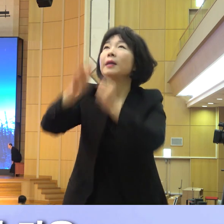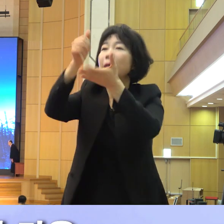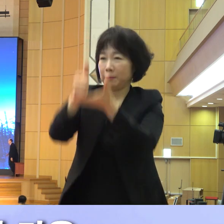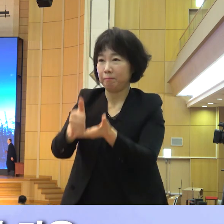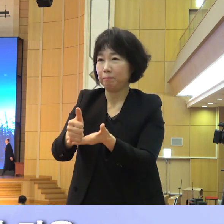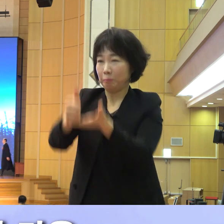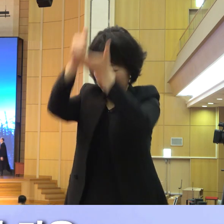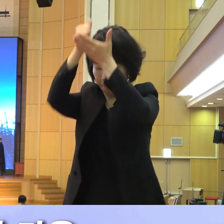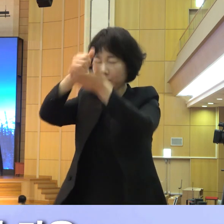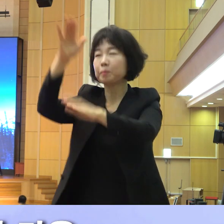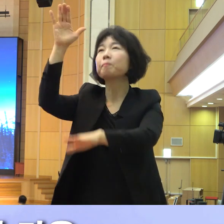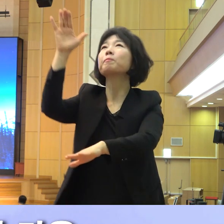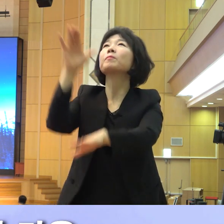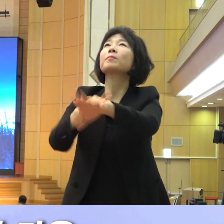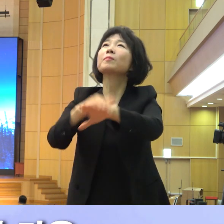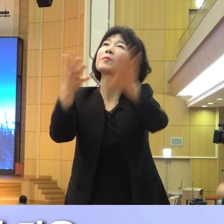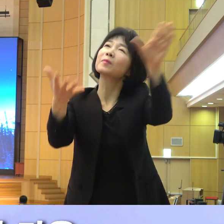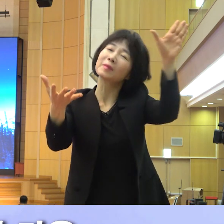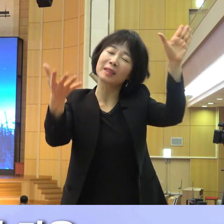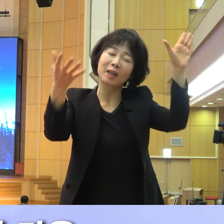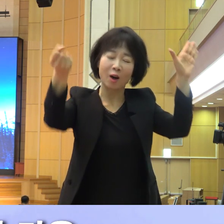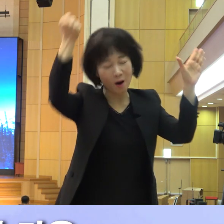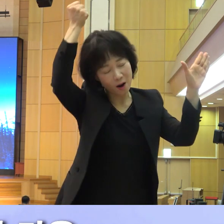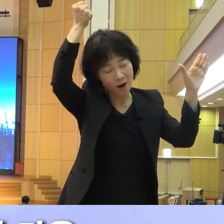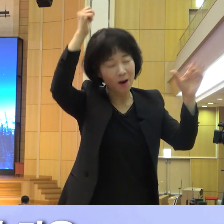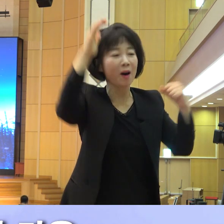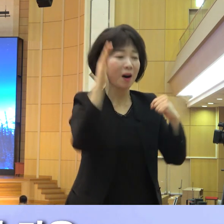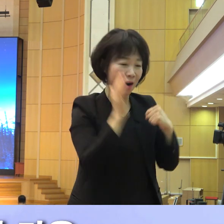하나님께 속한